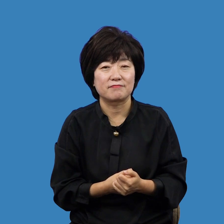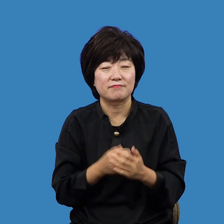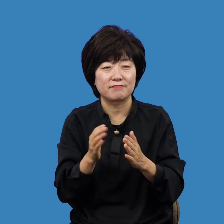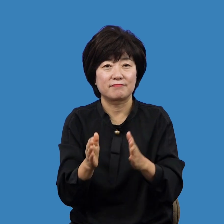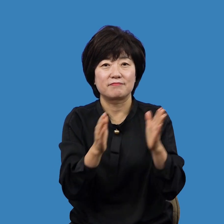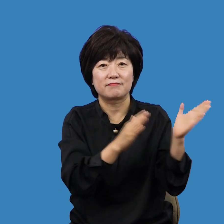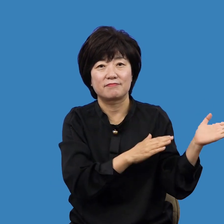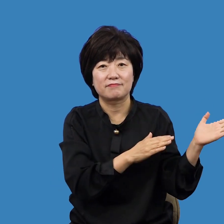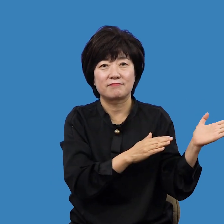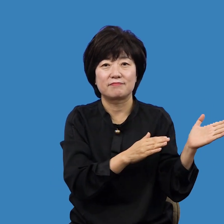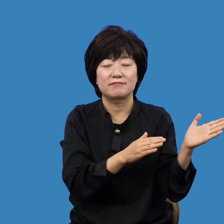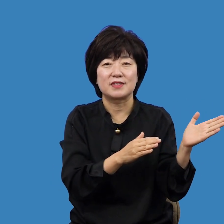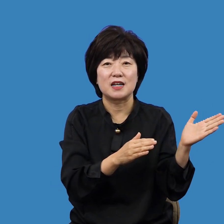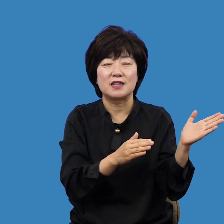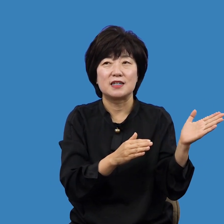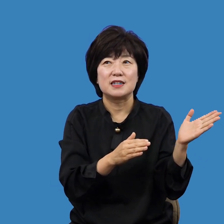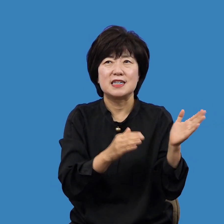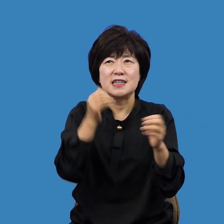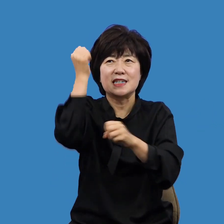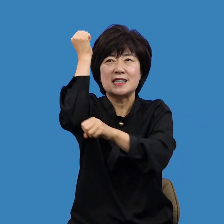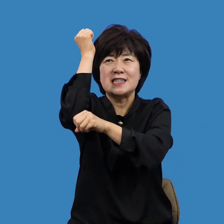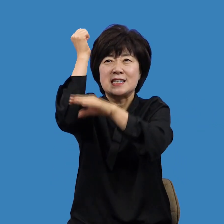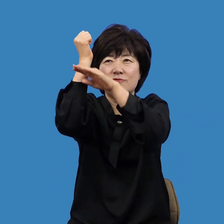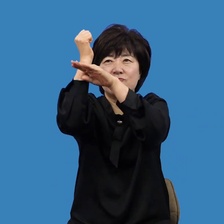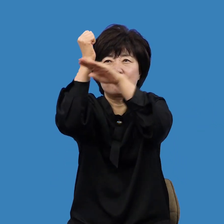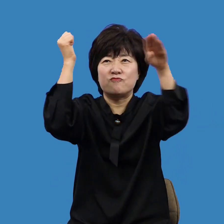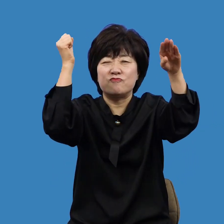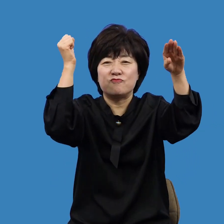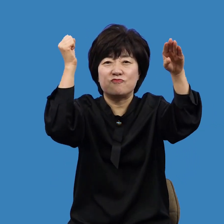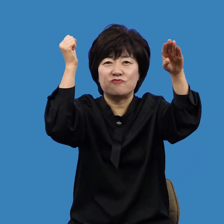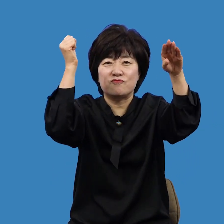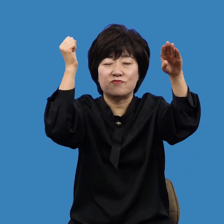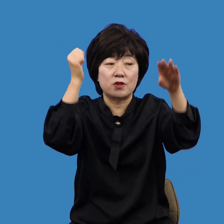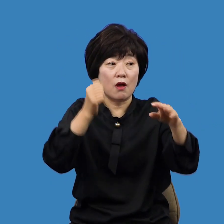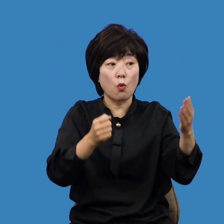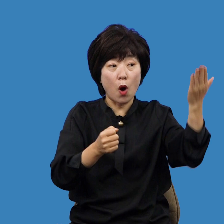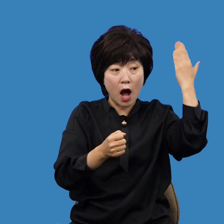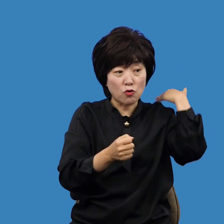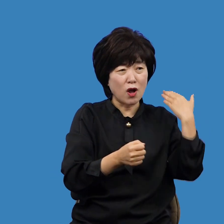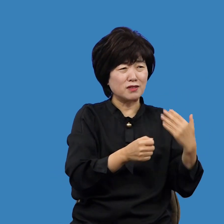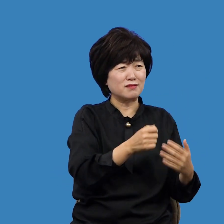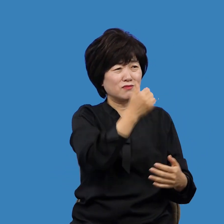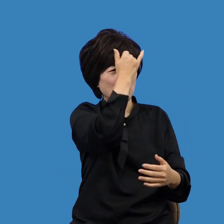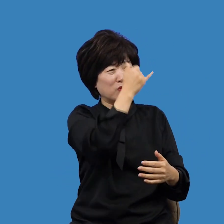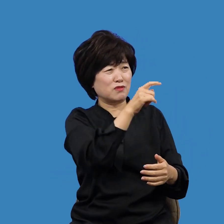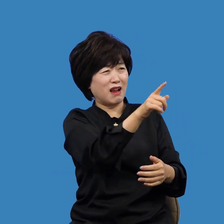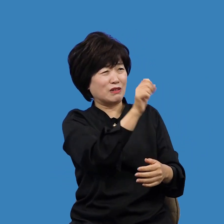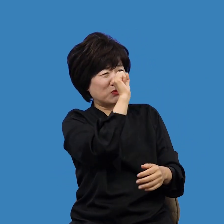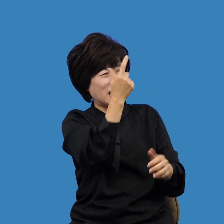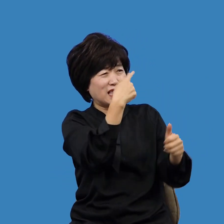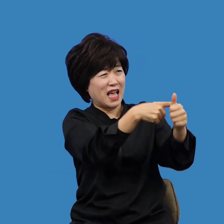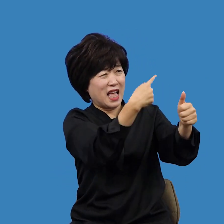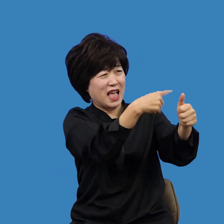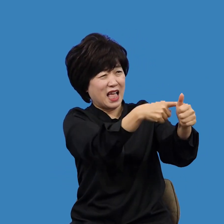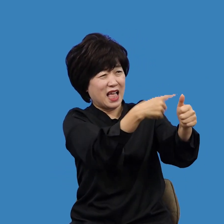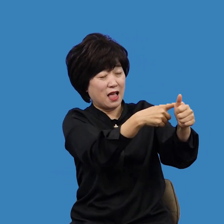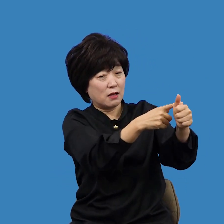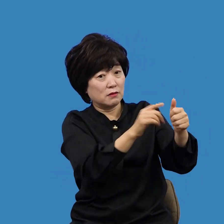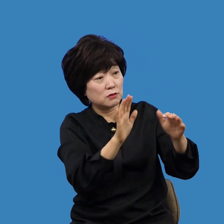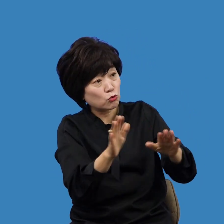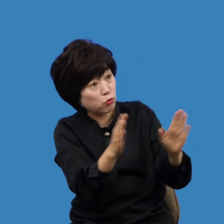일단 절대 기준이라는 것이 없습니다. 과거에는 도덕적으로 지탄받던 일들이 시간이 흐르고 나면 또 괜찮다